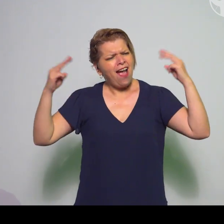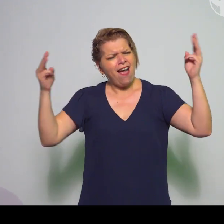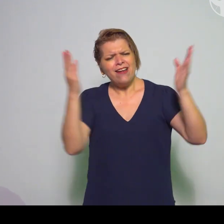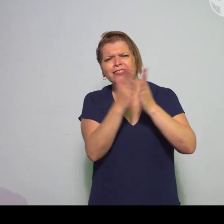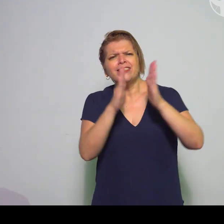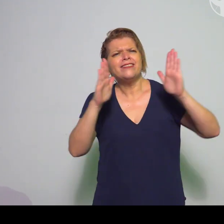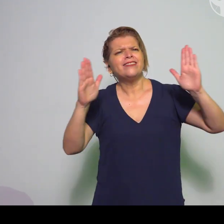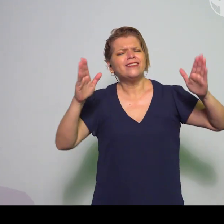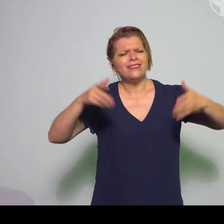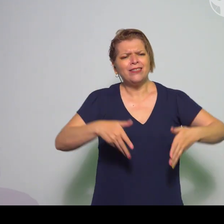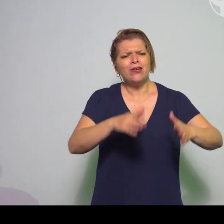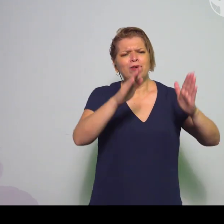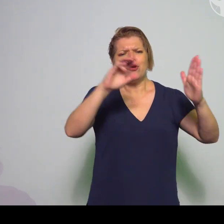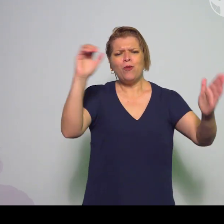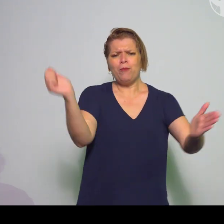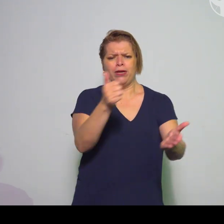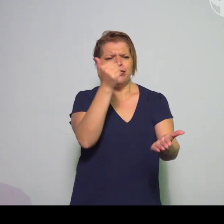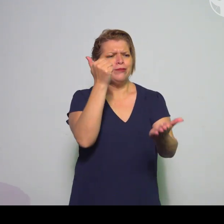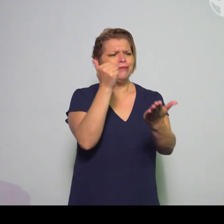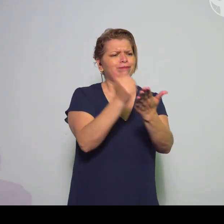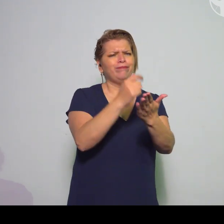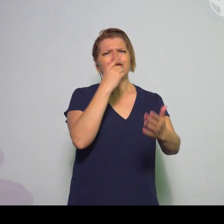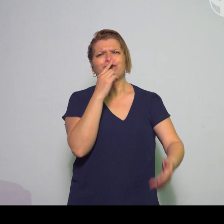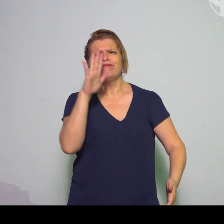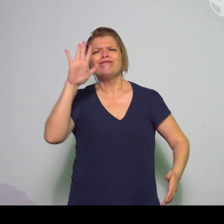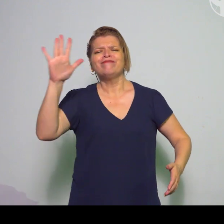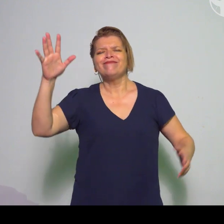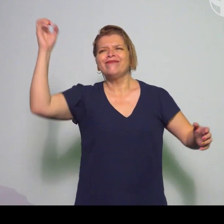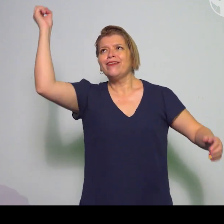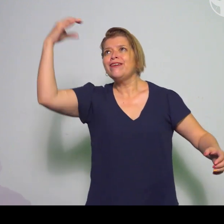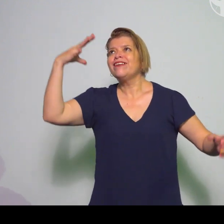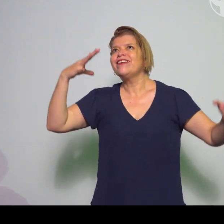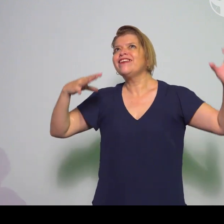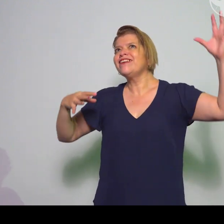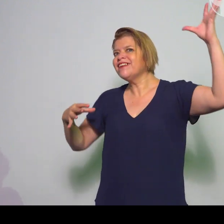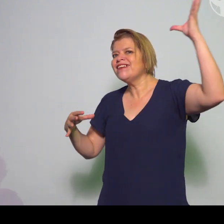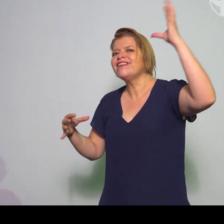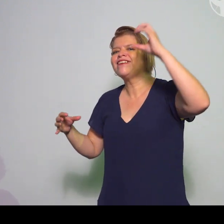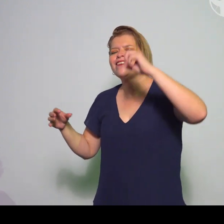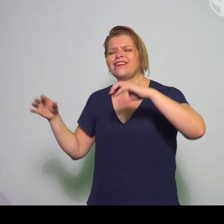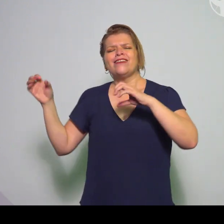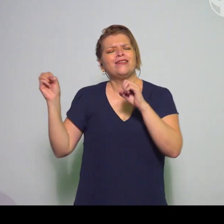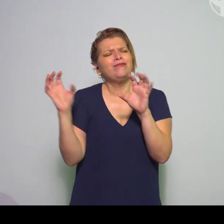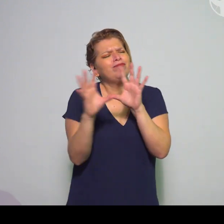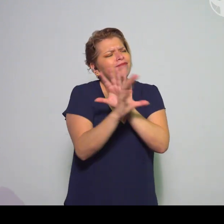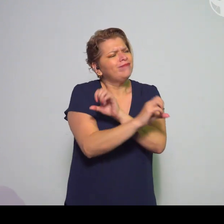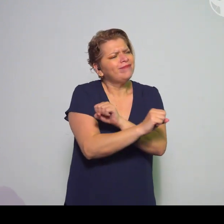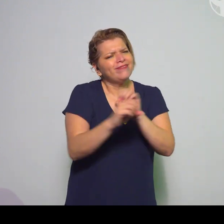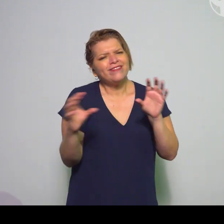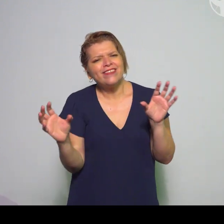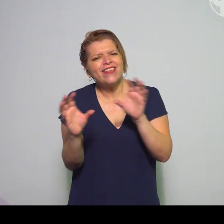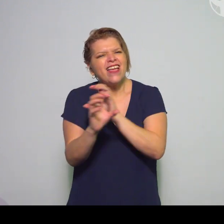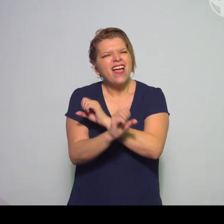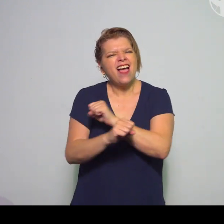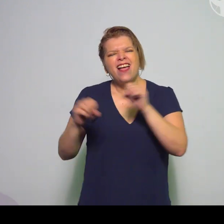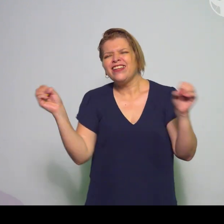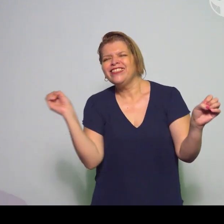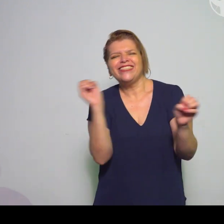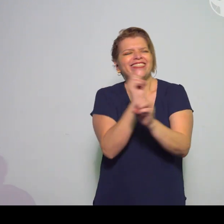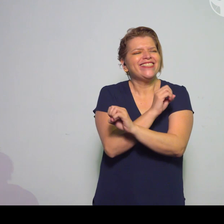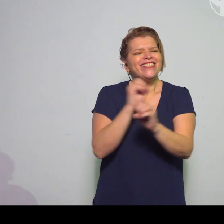Milagroso, abres camino, cumples promesas, luz en tinieblas, mi